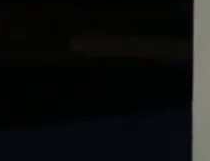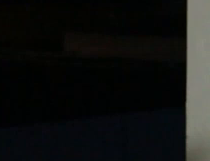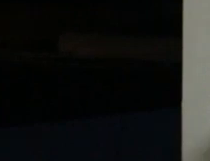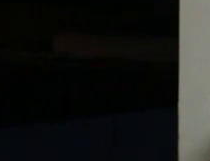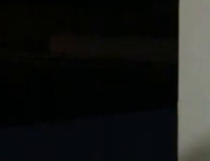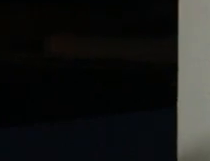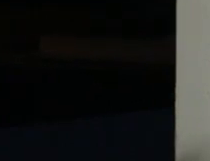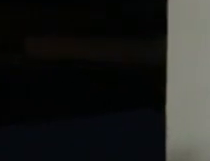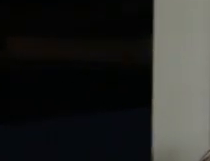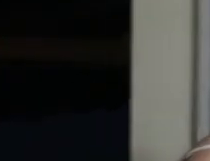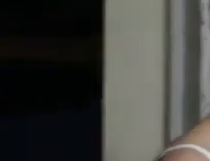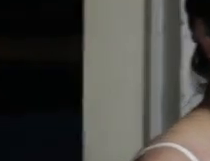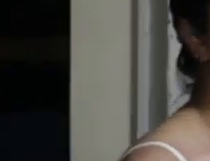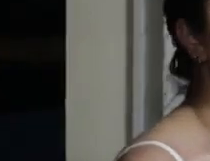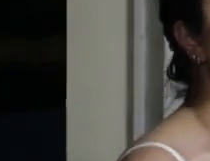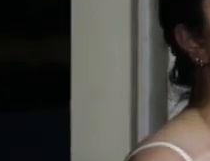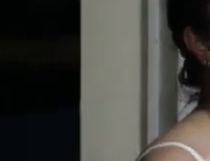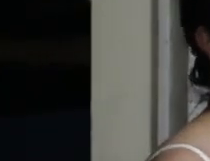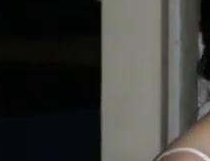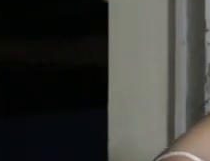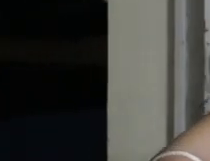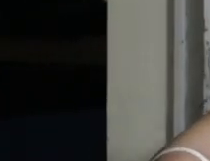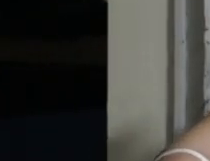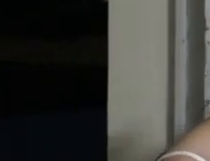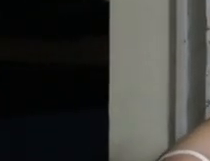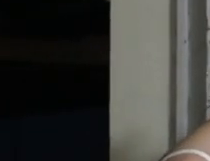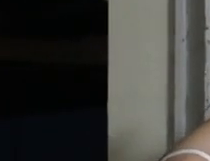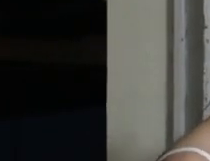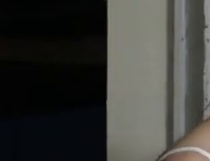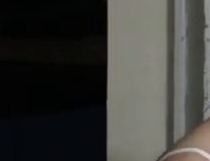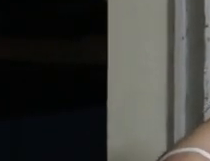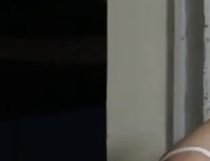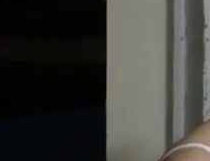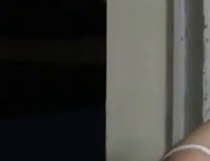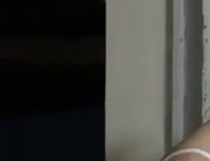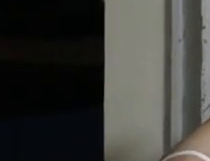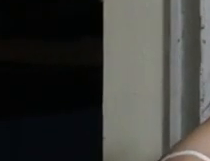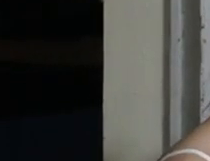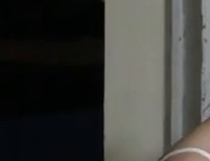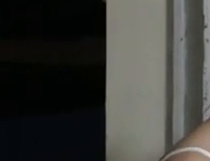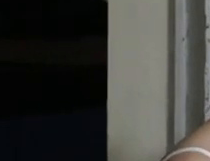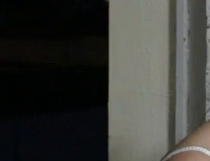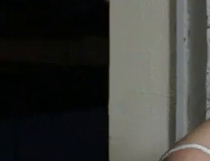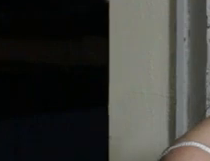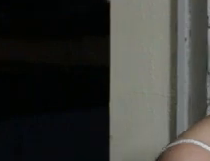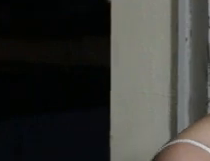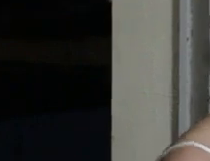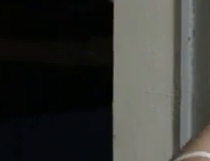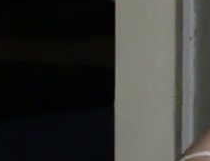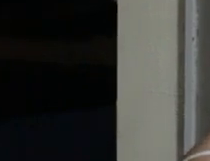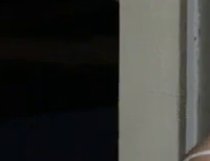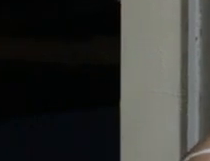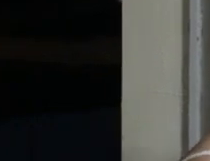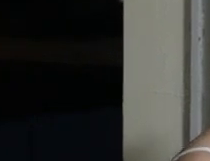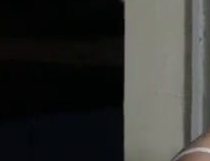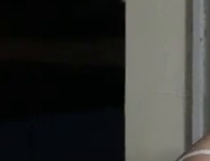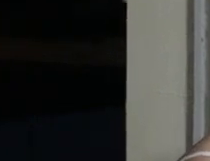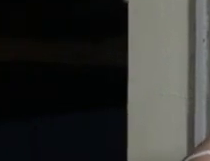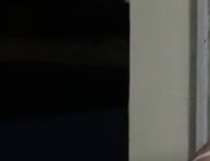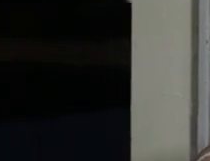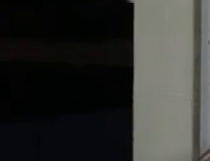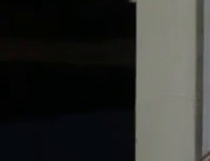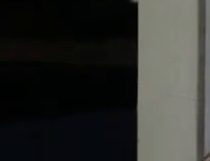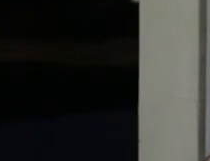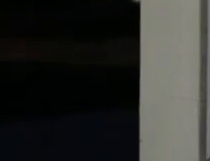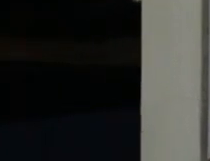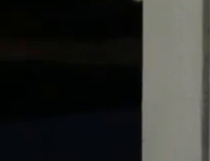vendendo a casa. Estão vendendo aquela casa há muitos anos. Eles estão pedindo 1.200.000 na casa, que a casa está afundando. E ele falou para mim que